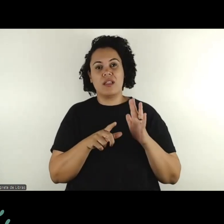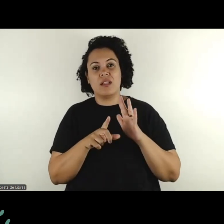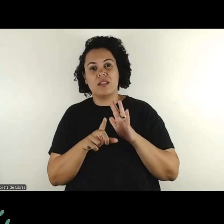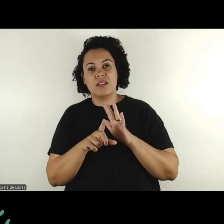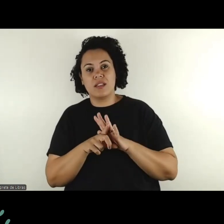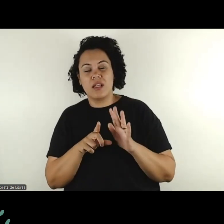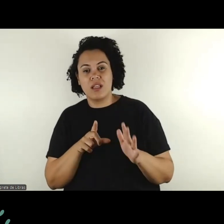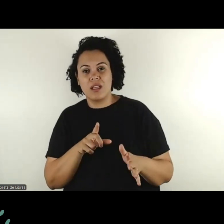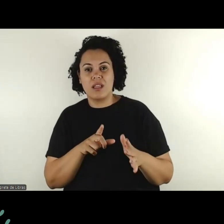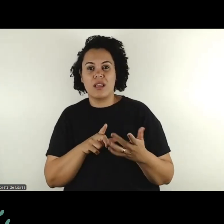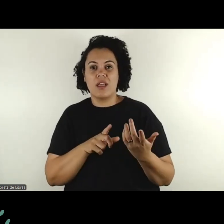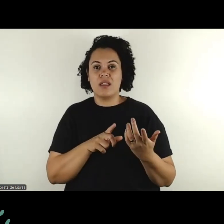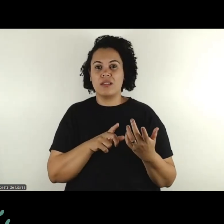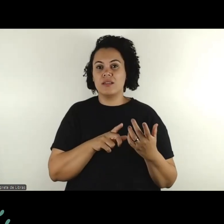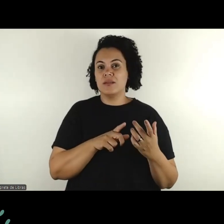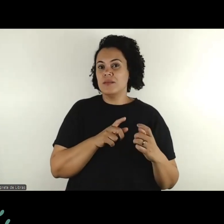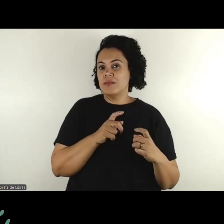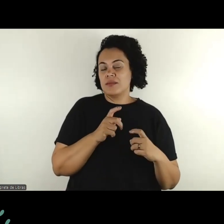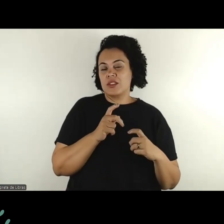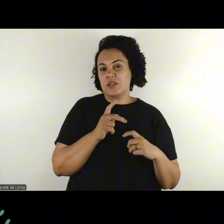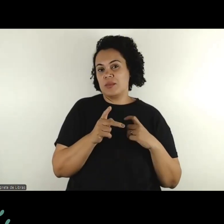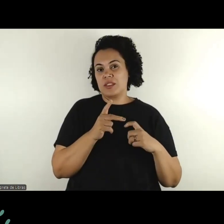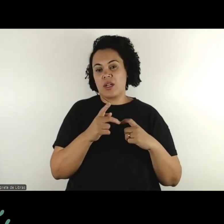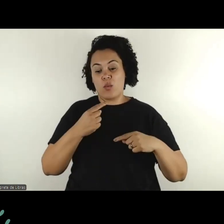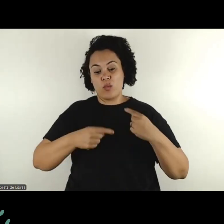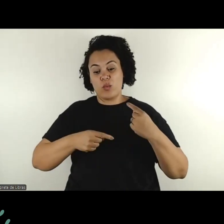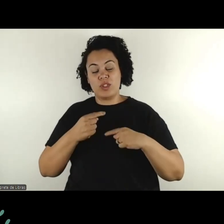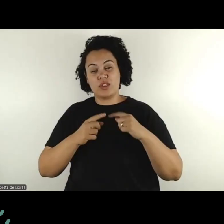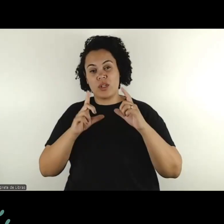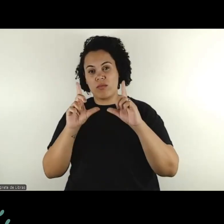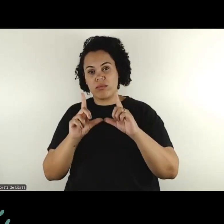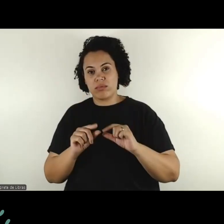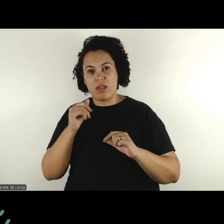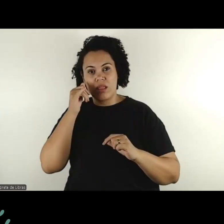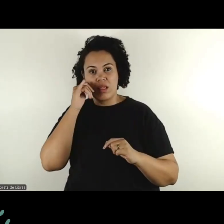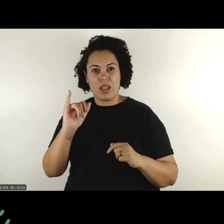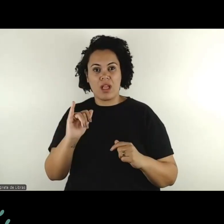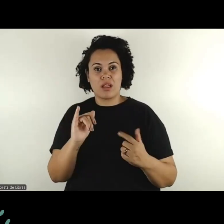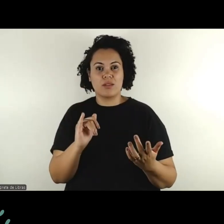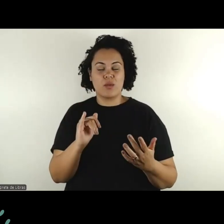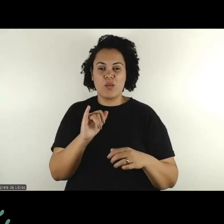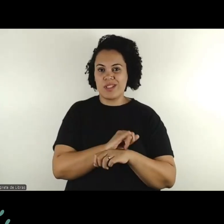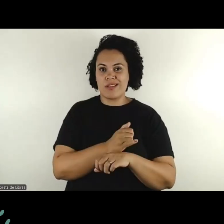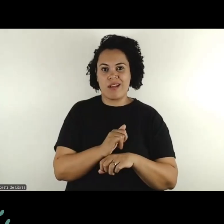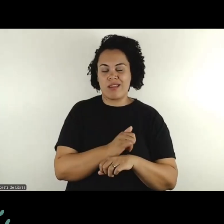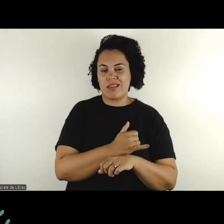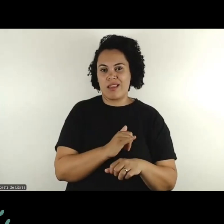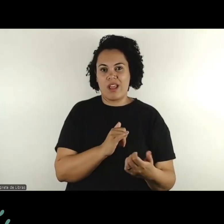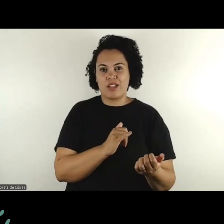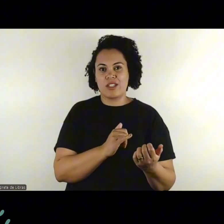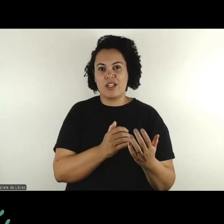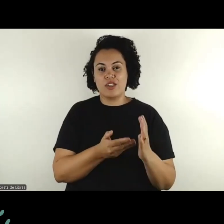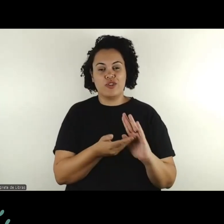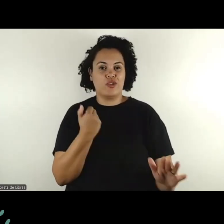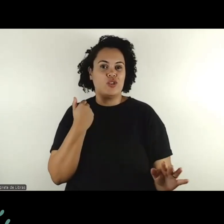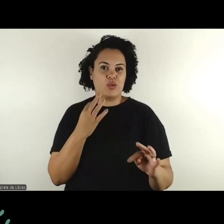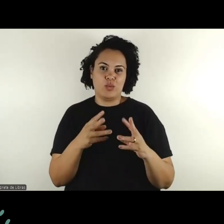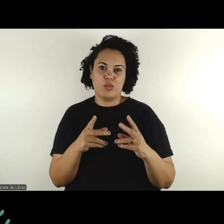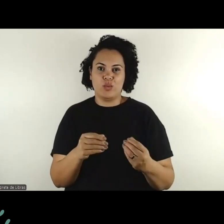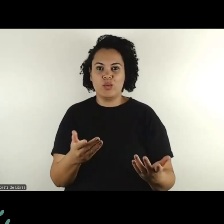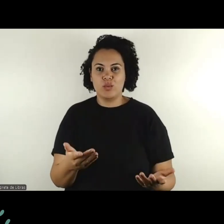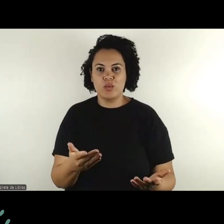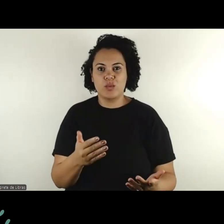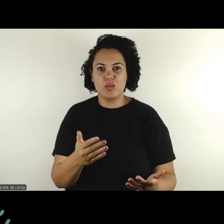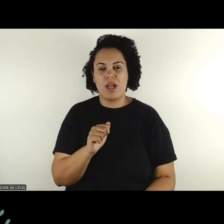de danos, né, e não por uma política, uma estratégia de abstinência, mas uma estratégia de redução de danos,